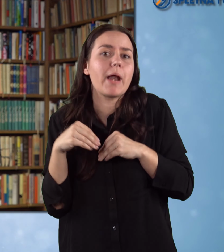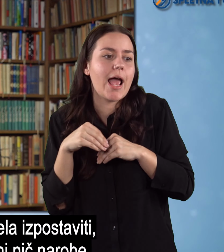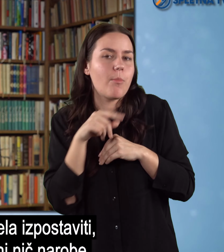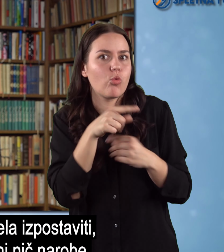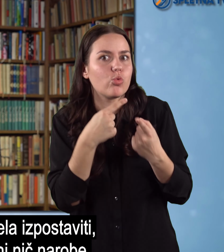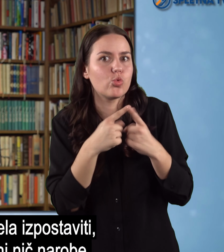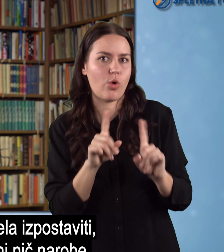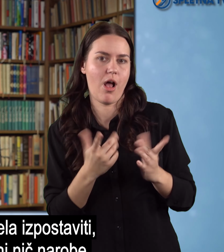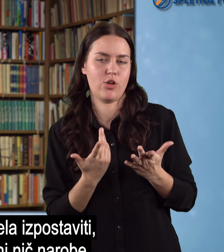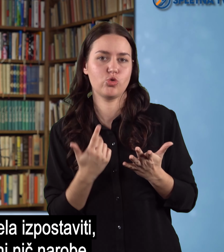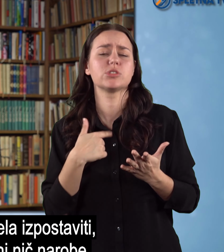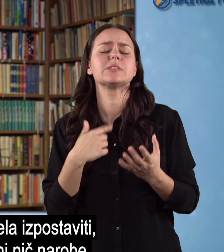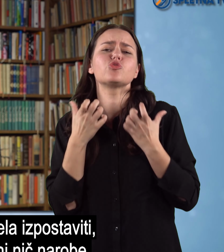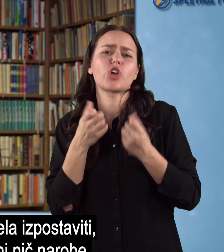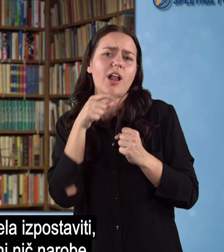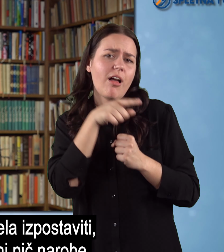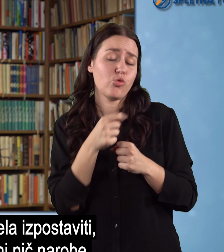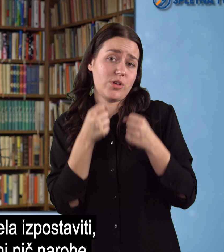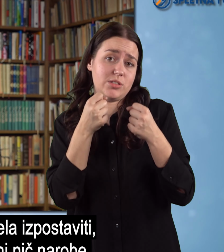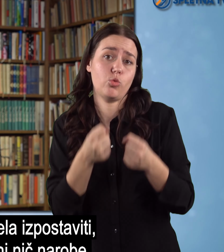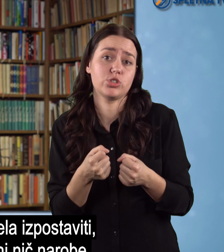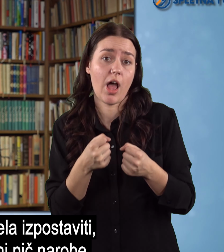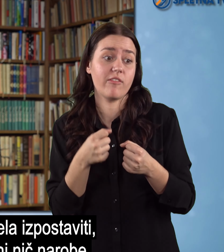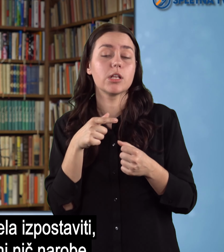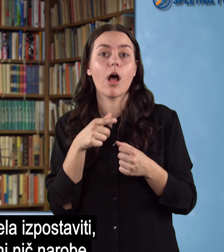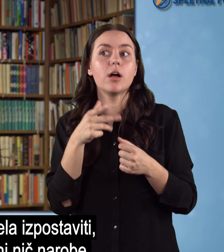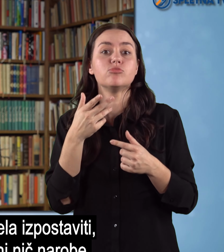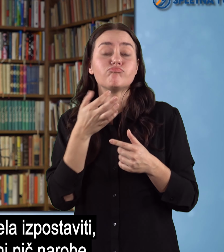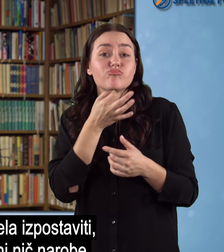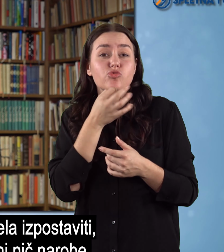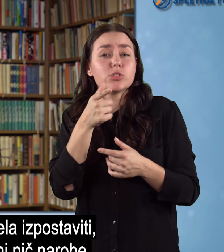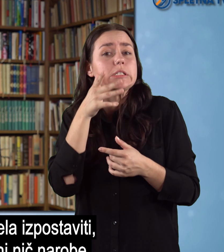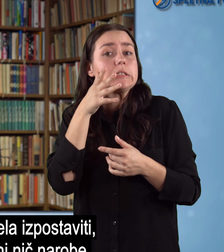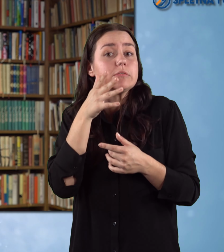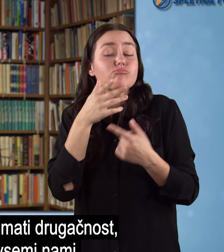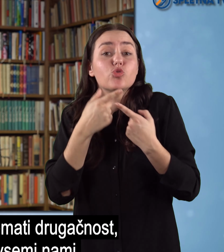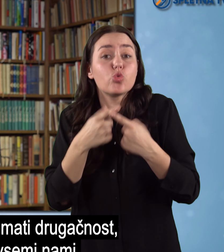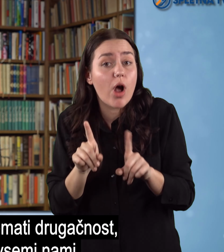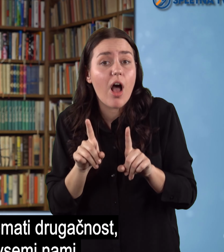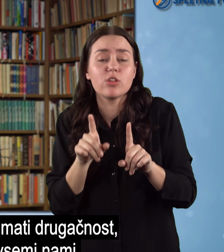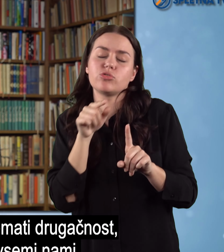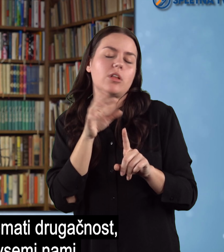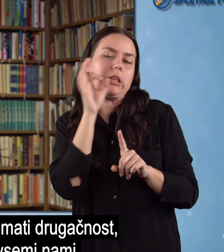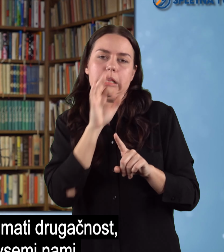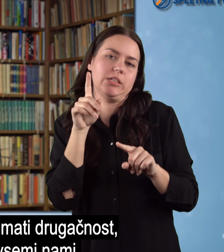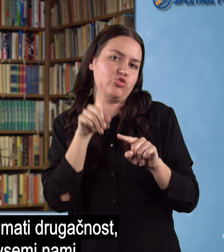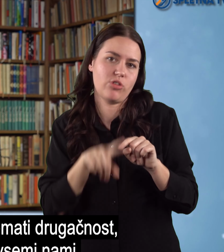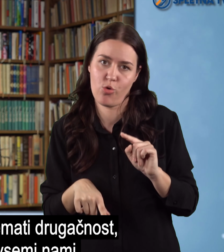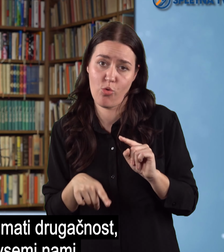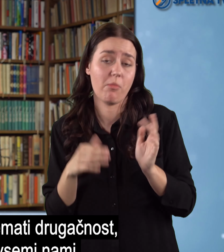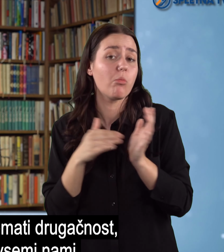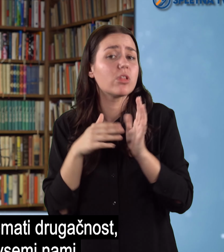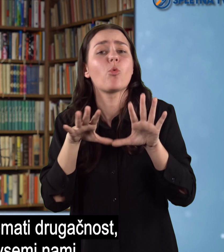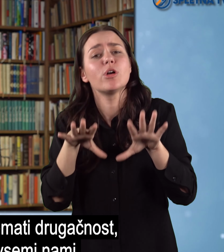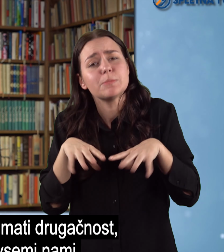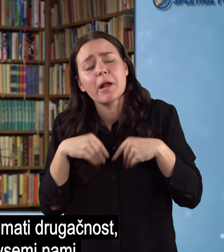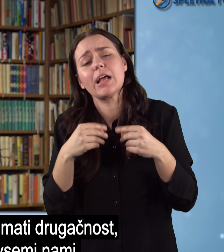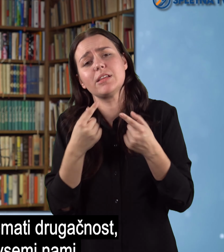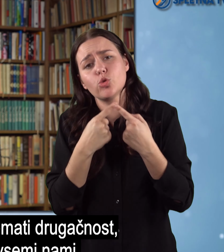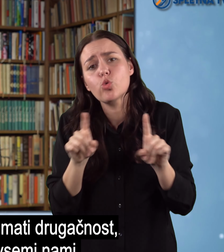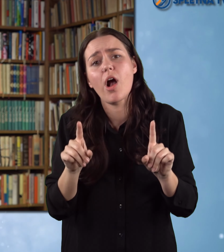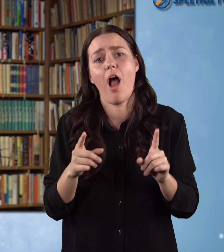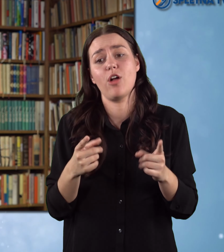Ker želela sem ravno to izpostaviti, da biti drugačen ni nič narobe, da je potrebno sprejemati drugačnost, različnost med